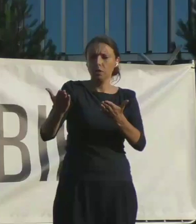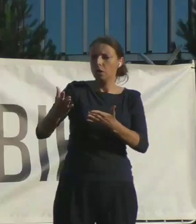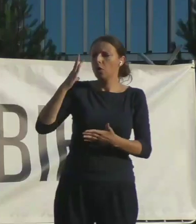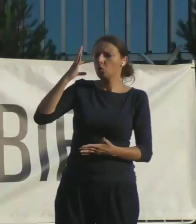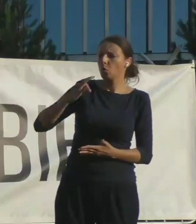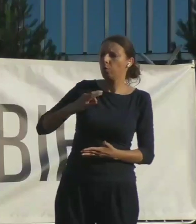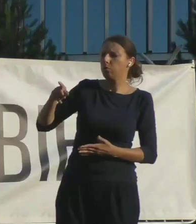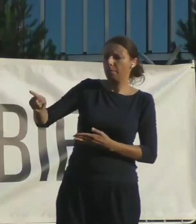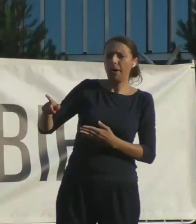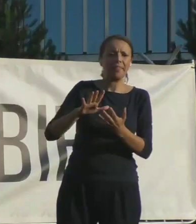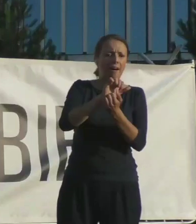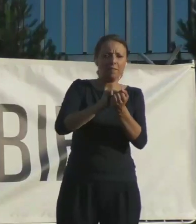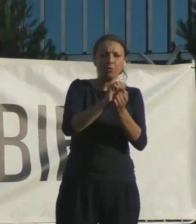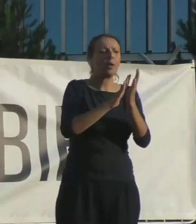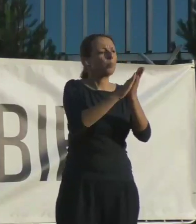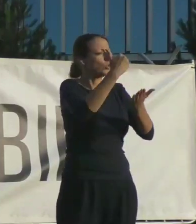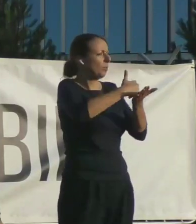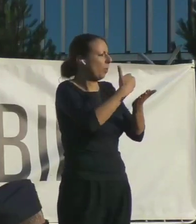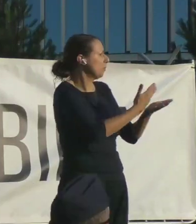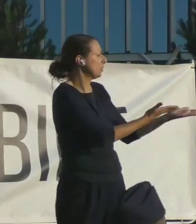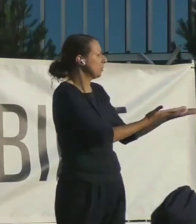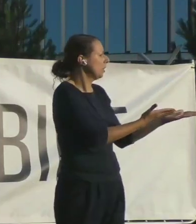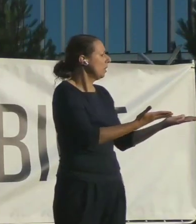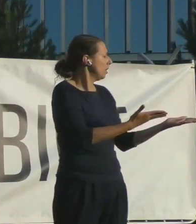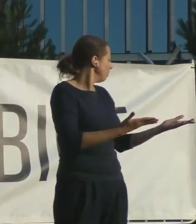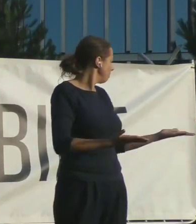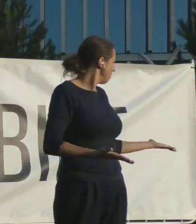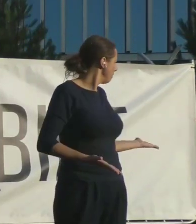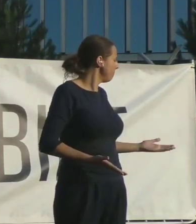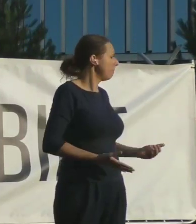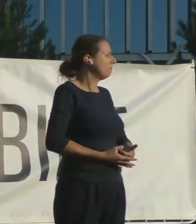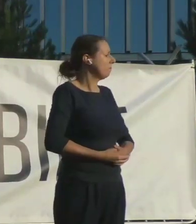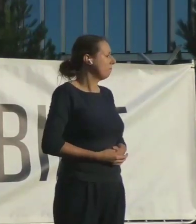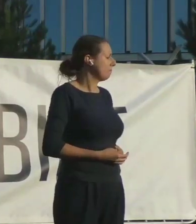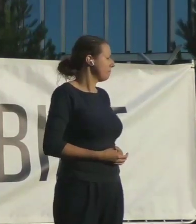tutaj wszczyna awantury i nie chce opuścić zgromadzenia.